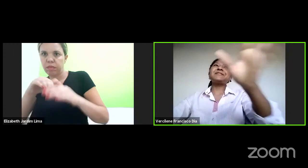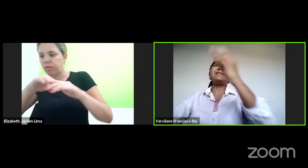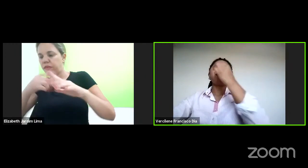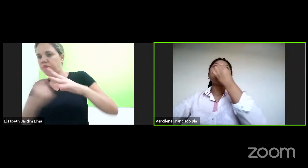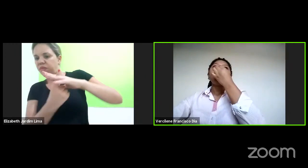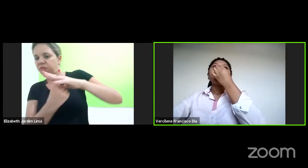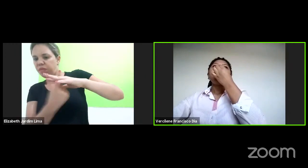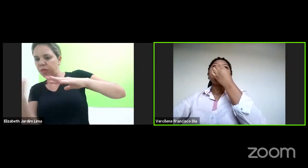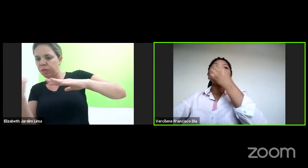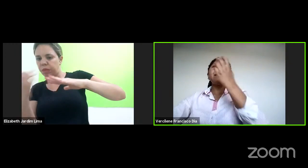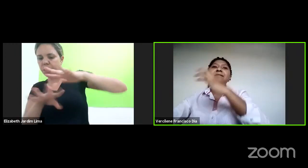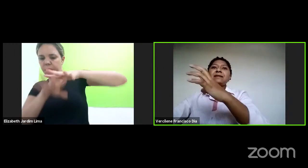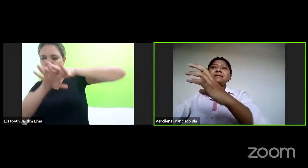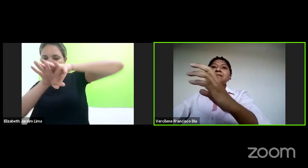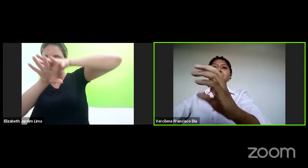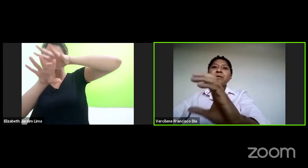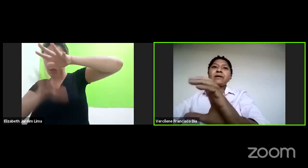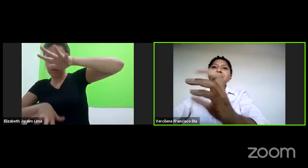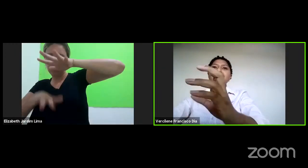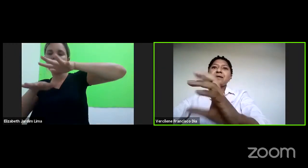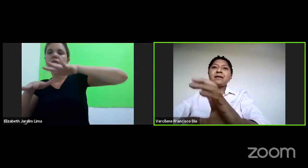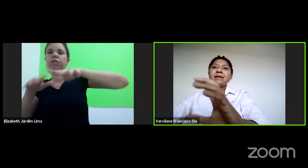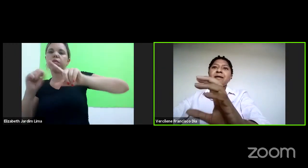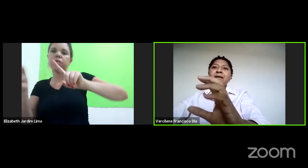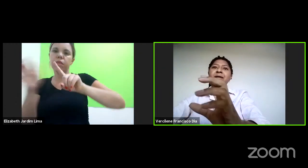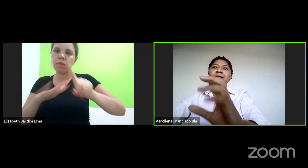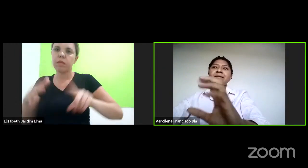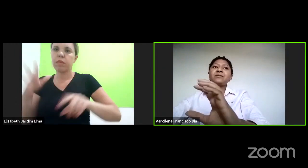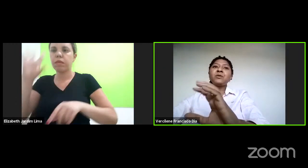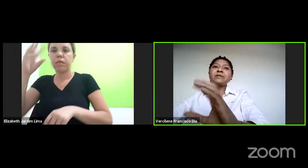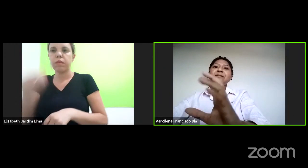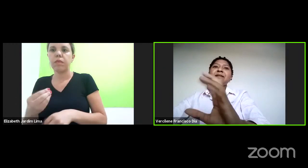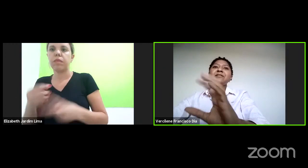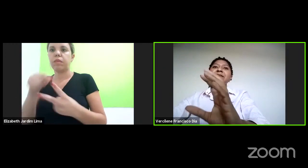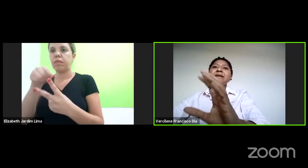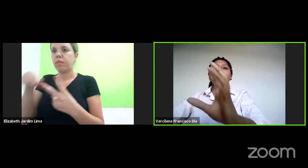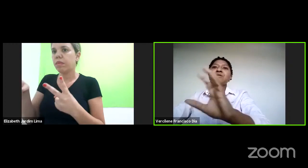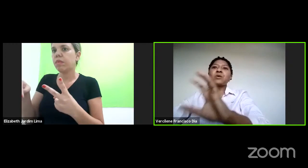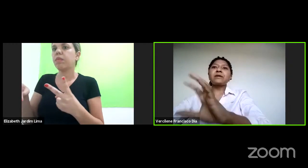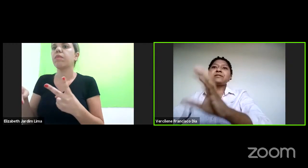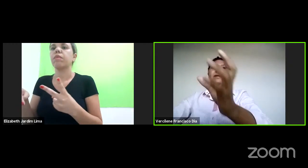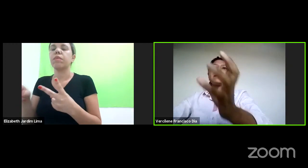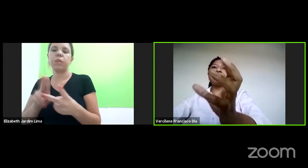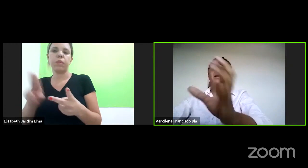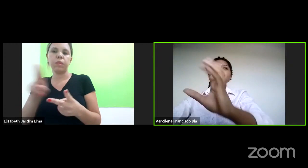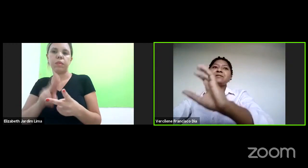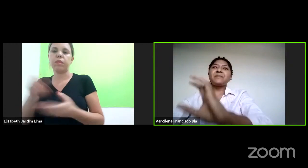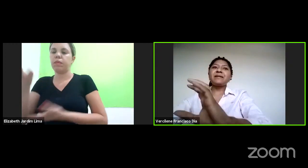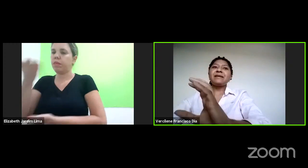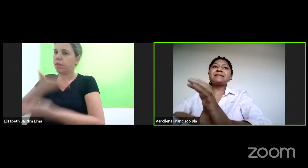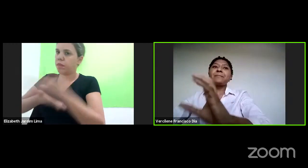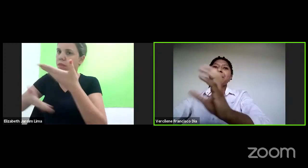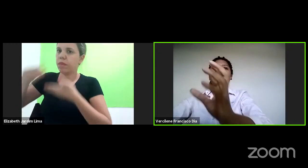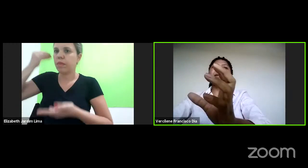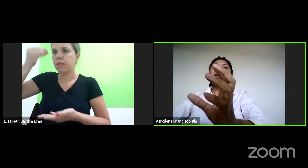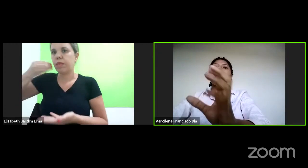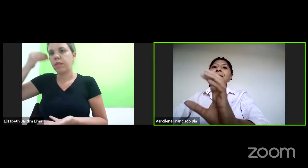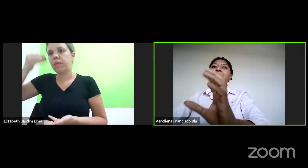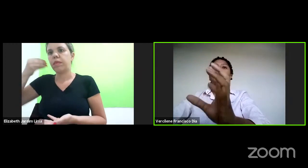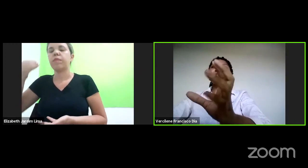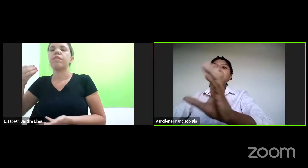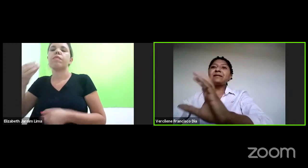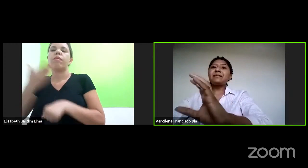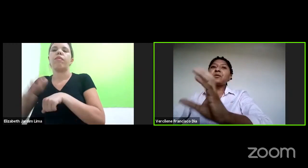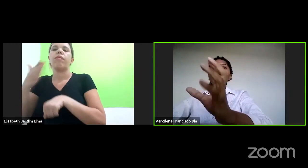da sociedade. E aí entender esses dois através dessas trocas de conhecimento, de experiência, prática,